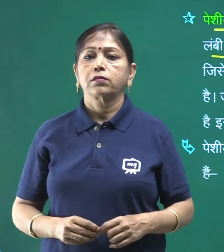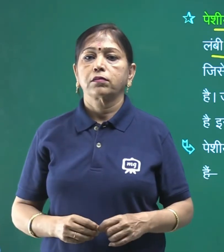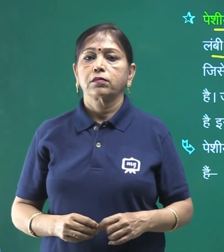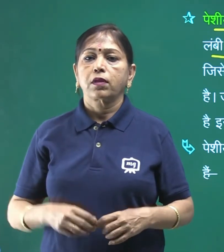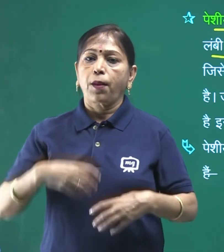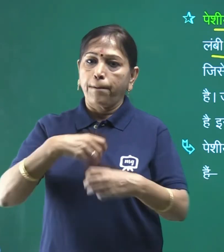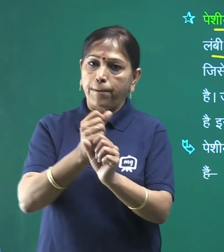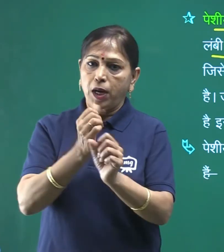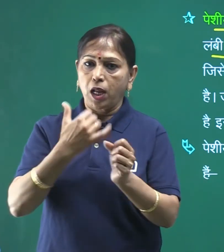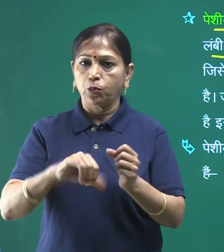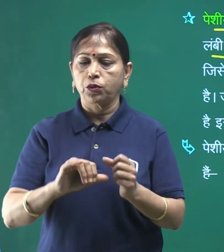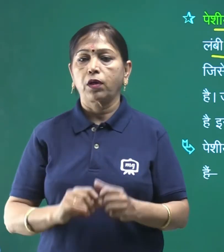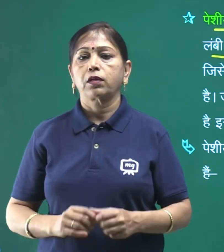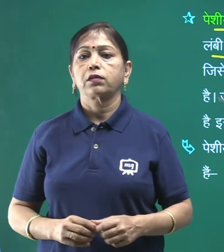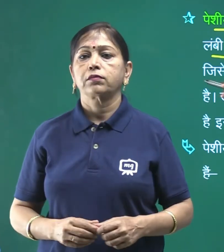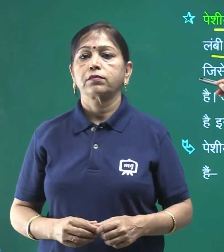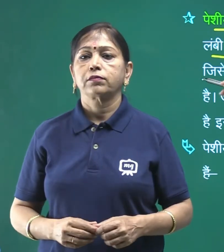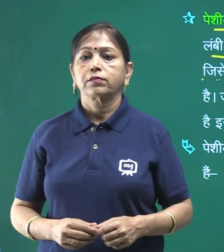बना होता है,